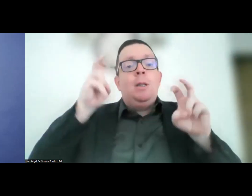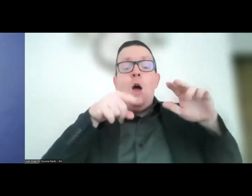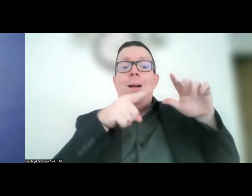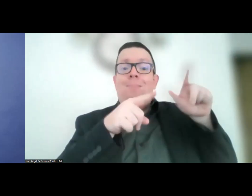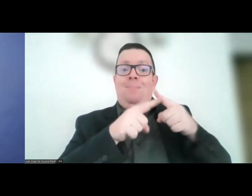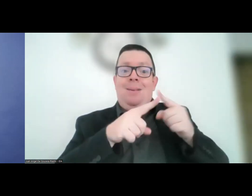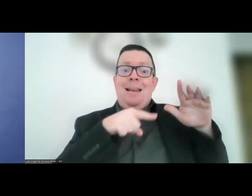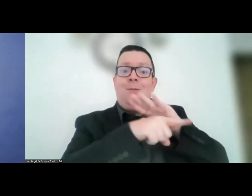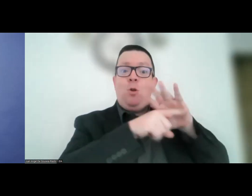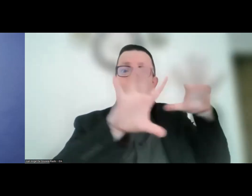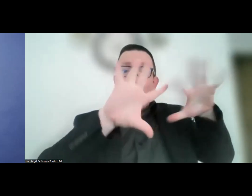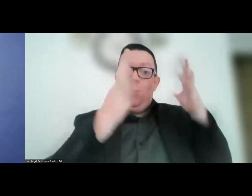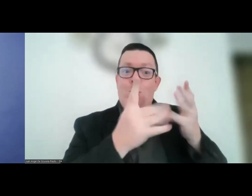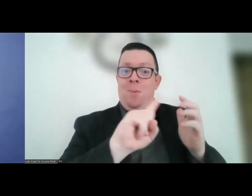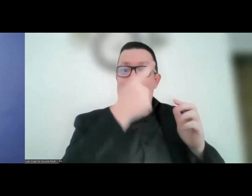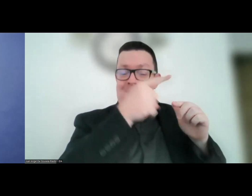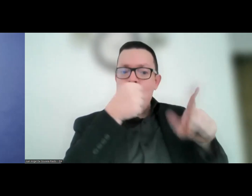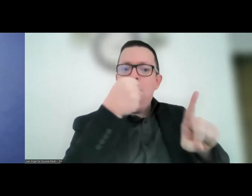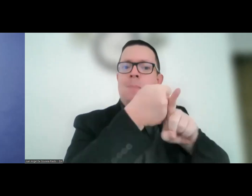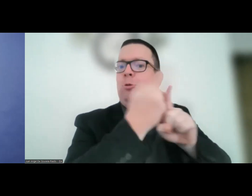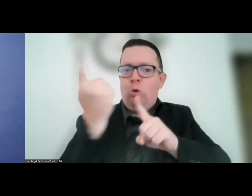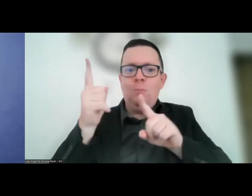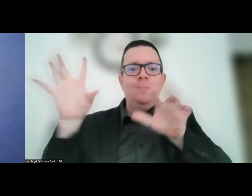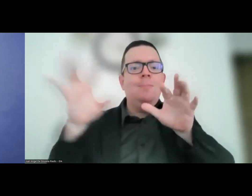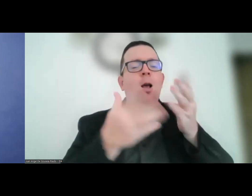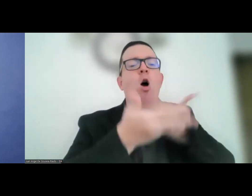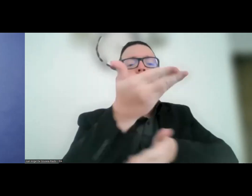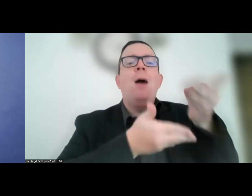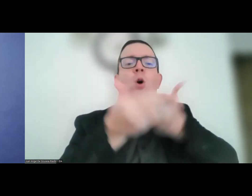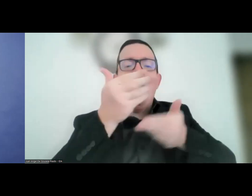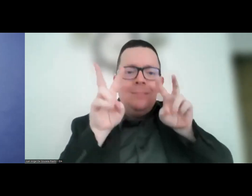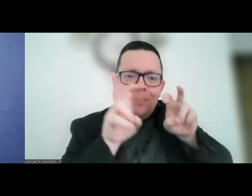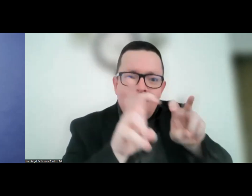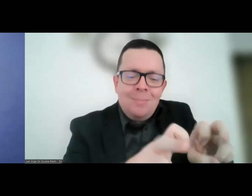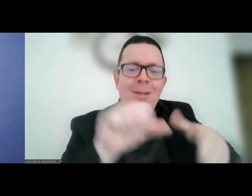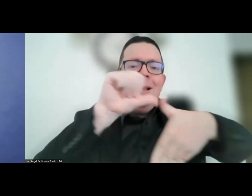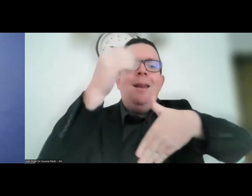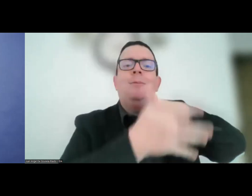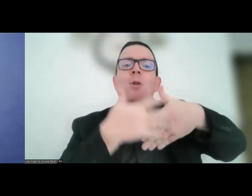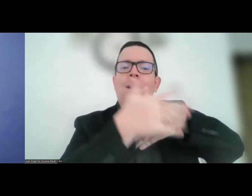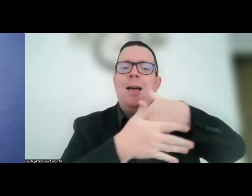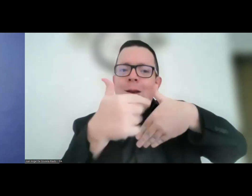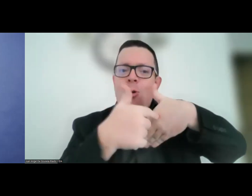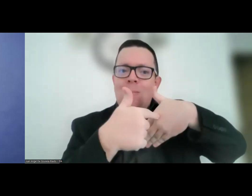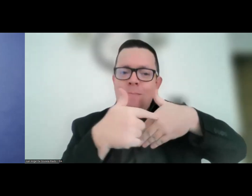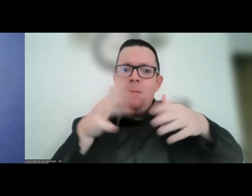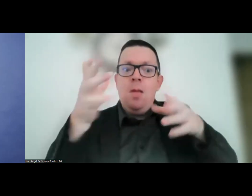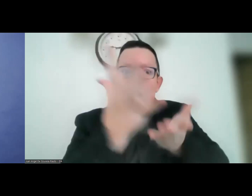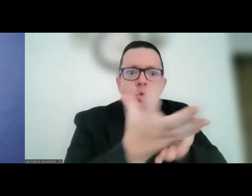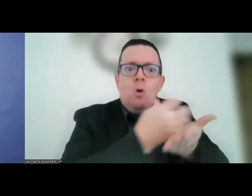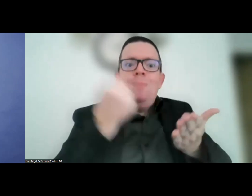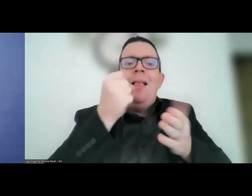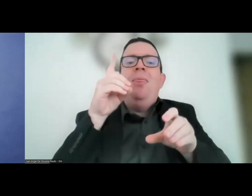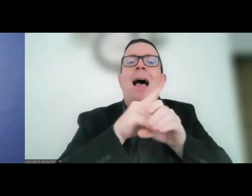Sin información desagregada va a ser muy difícil saber qué servicios se requieren, cuáles son sus necesidades y qué es lo que está